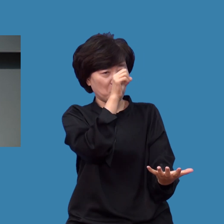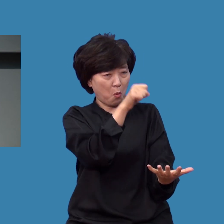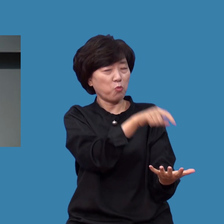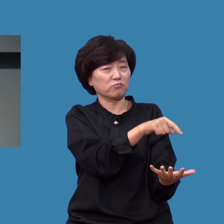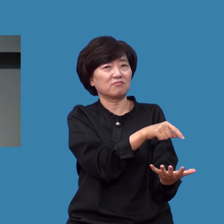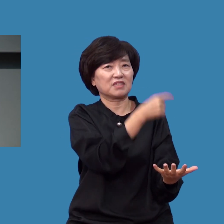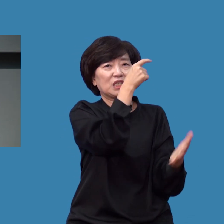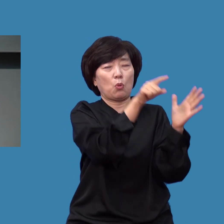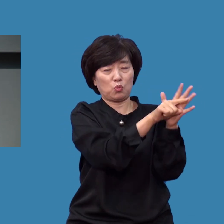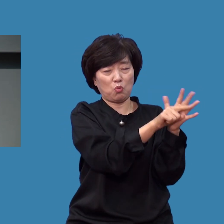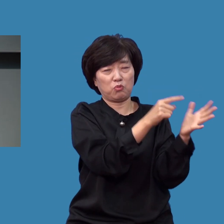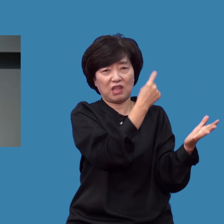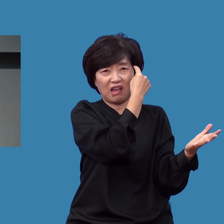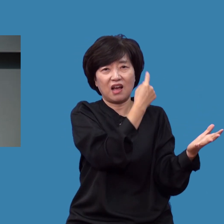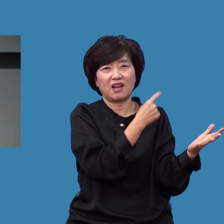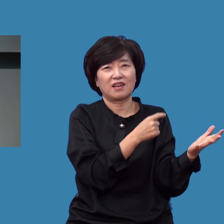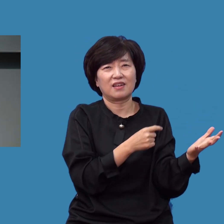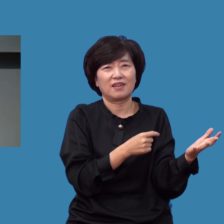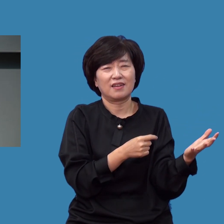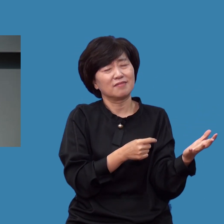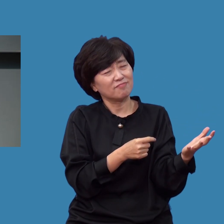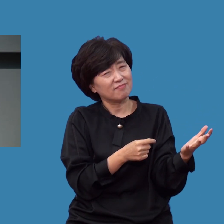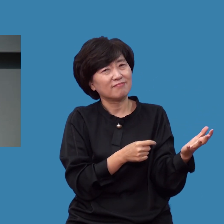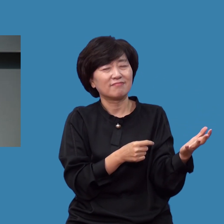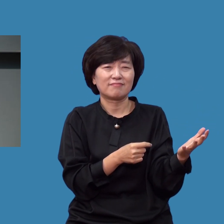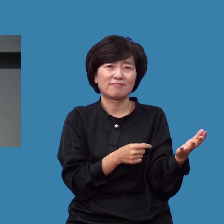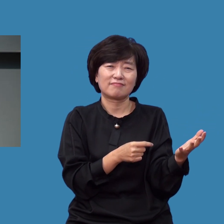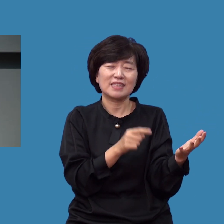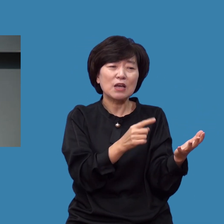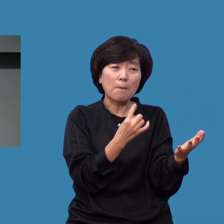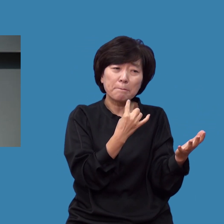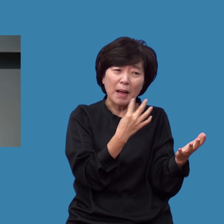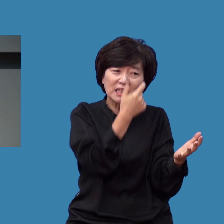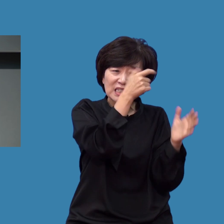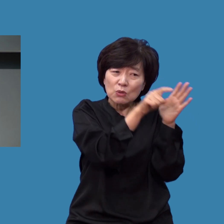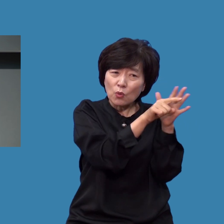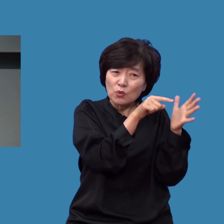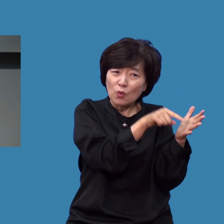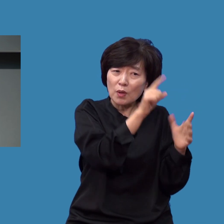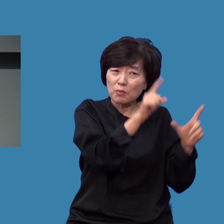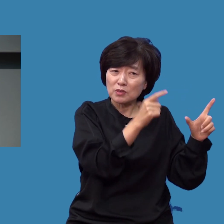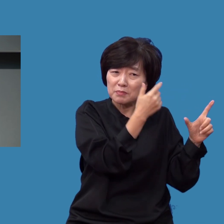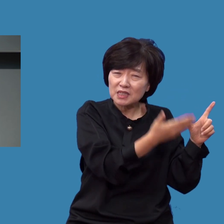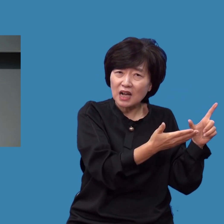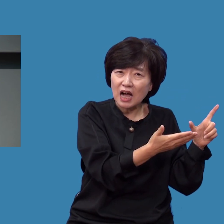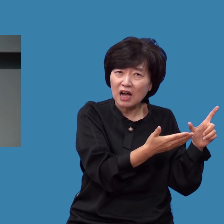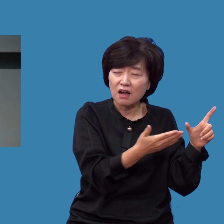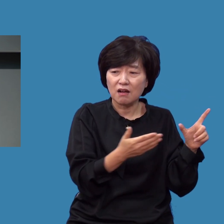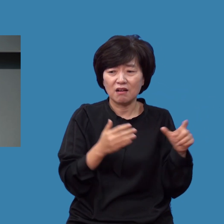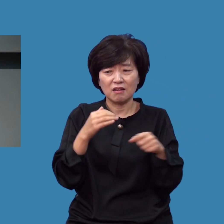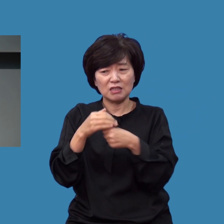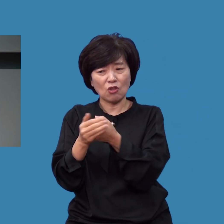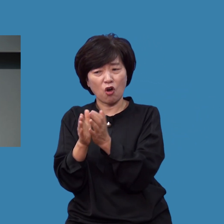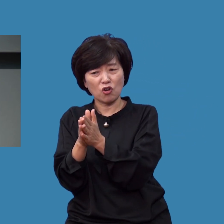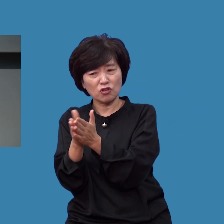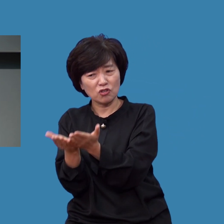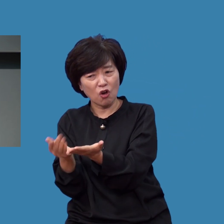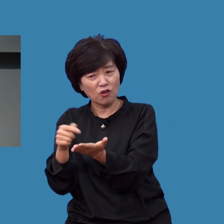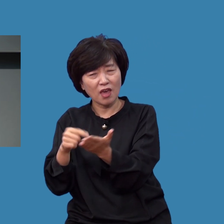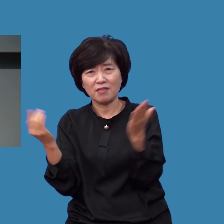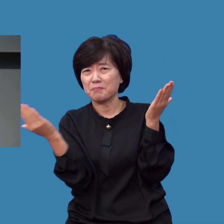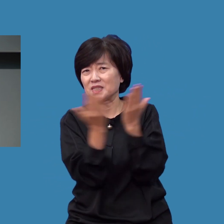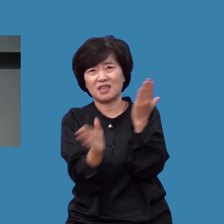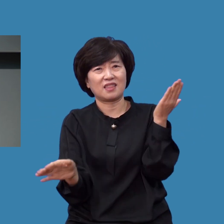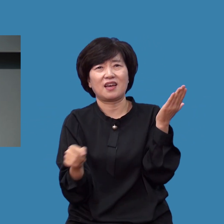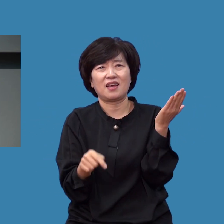합니다. 자, 글쎄요 여러분, 정말 그게 개념 있는 크리스천인지는 잘 모르겠지만 적어도 성경적인 크리스천은 아니지